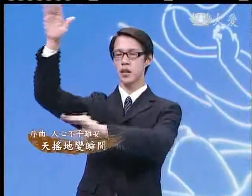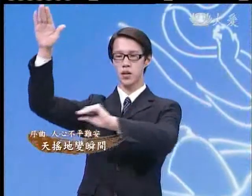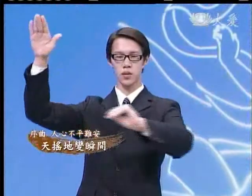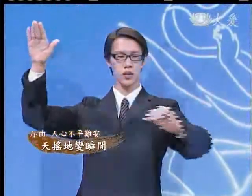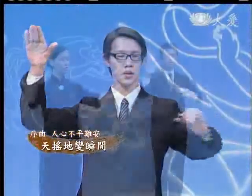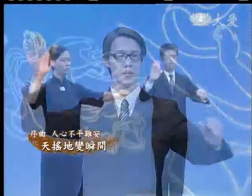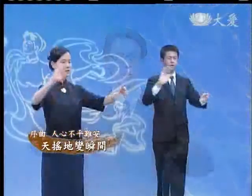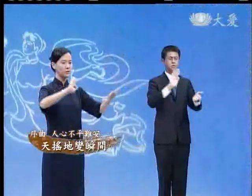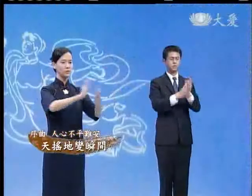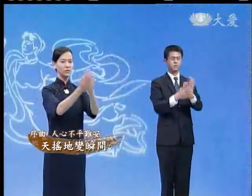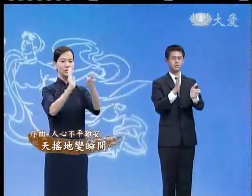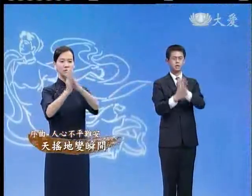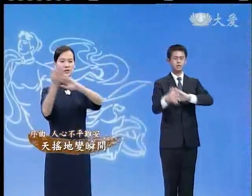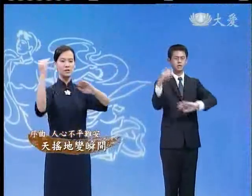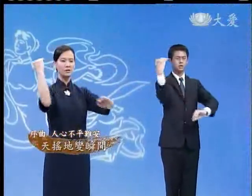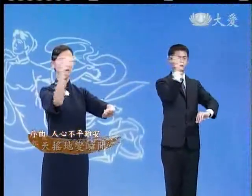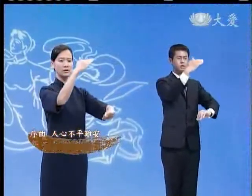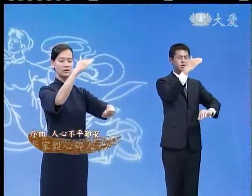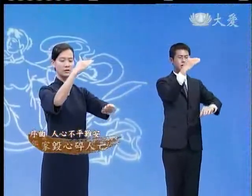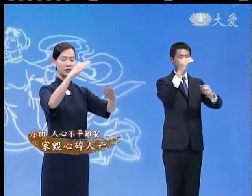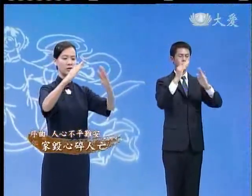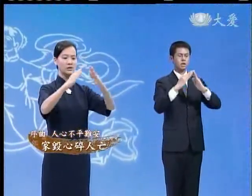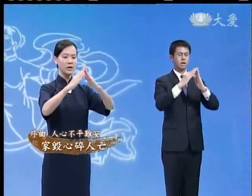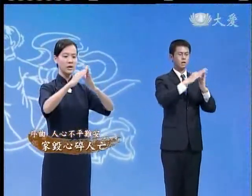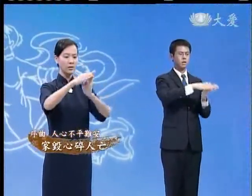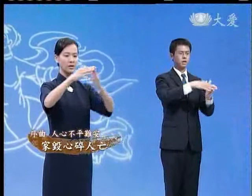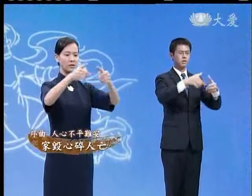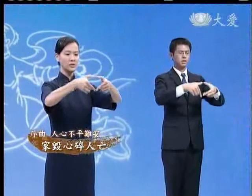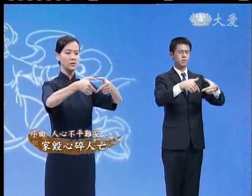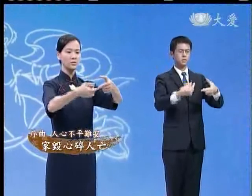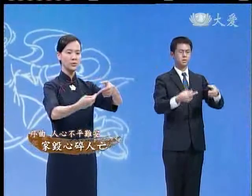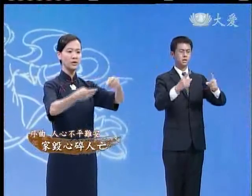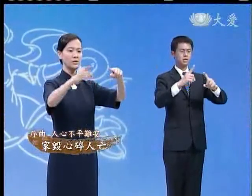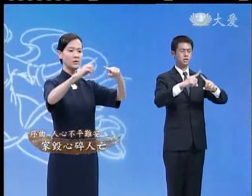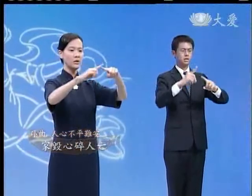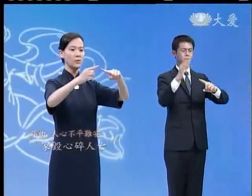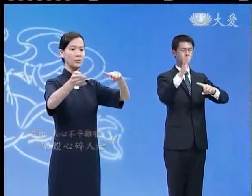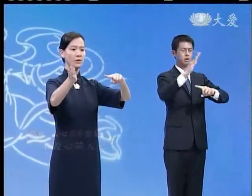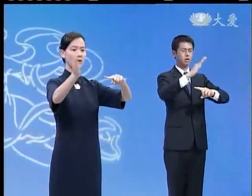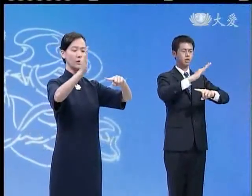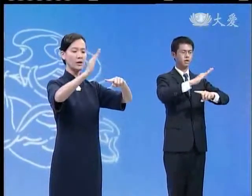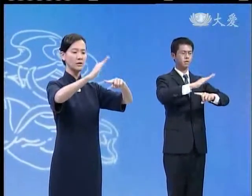摇地变瞬间，家毁心碎人亡，